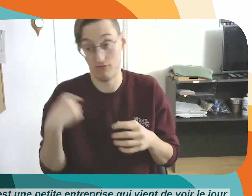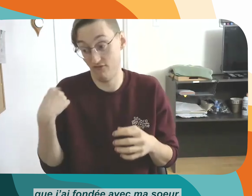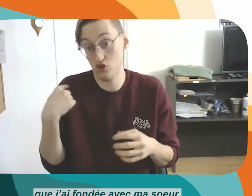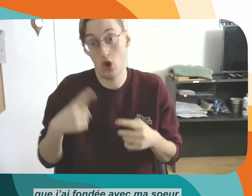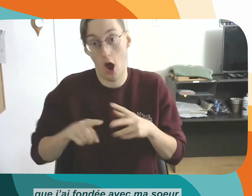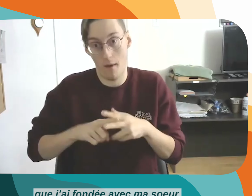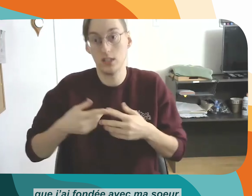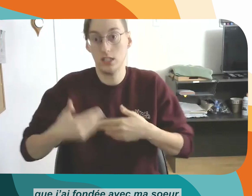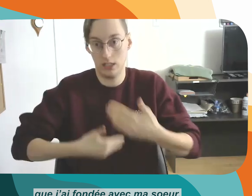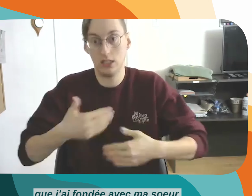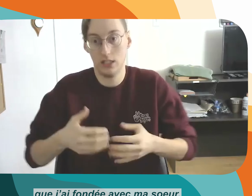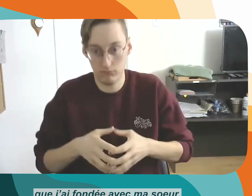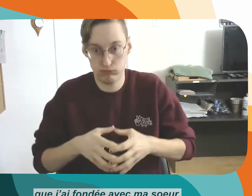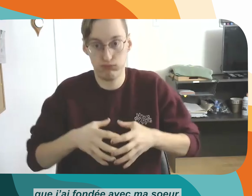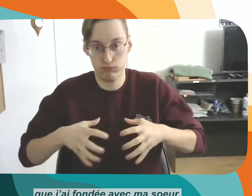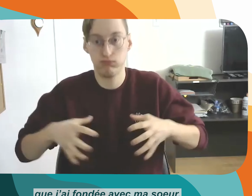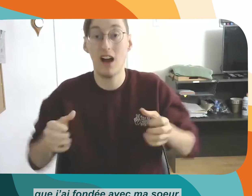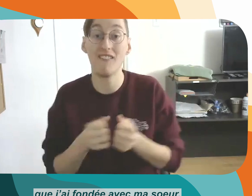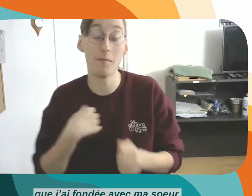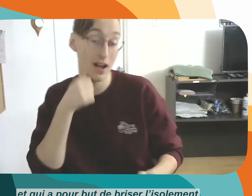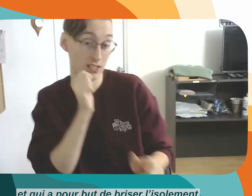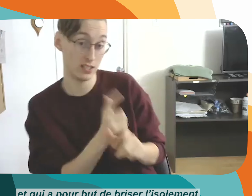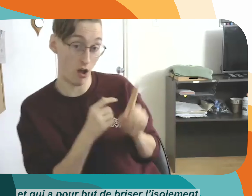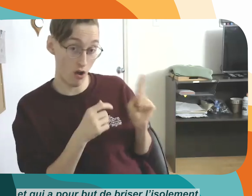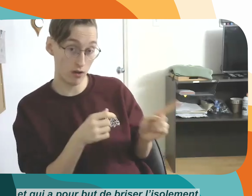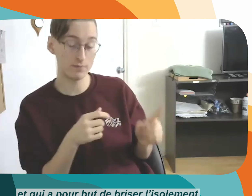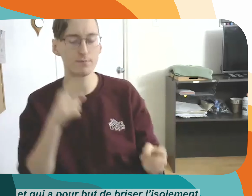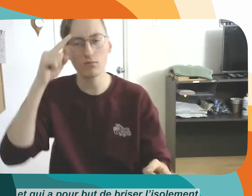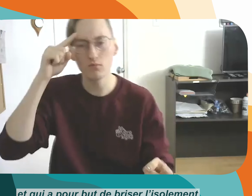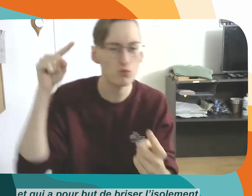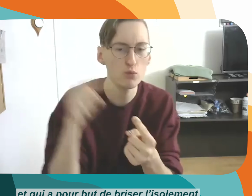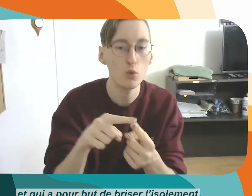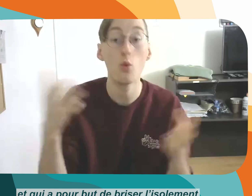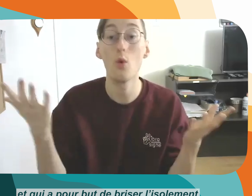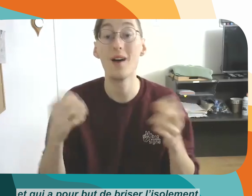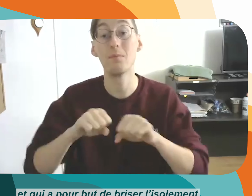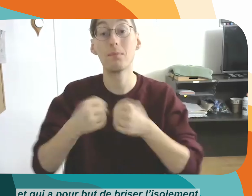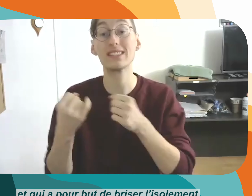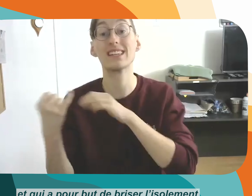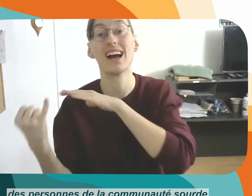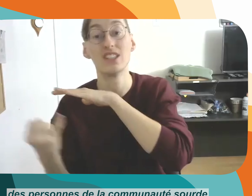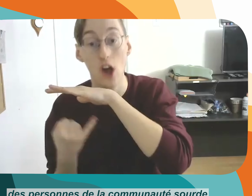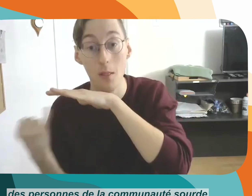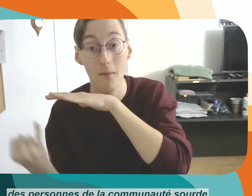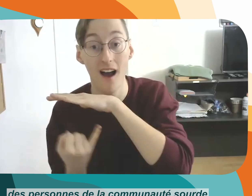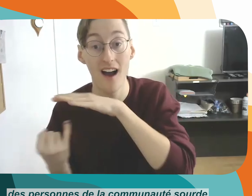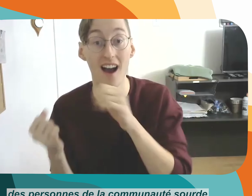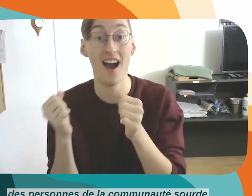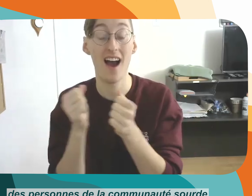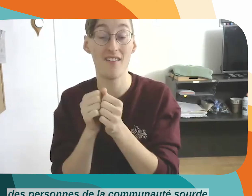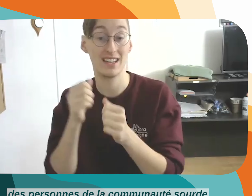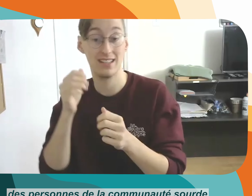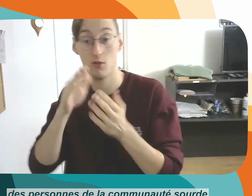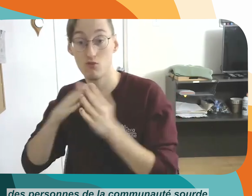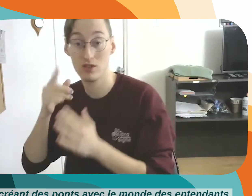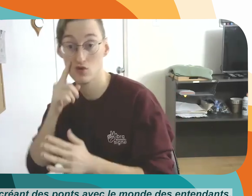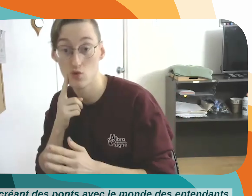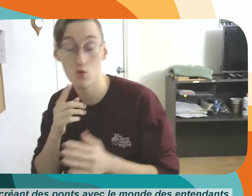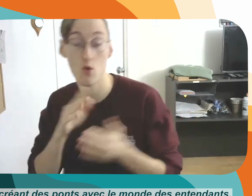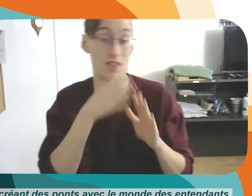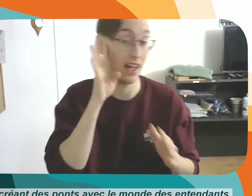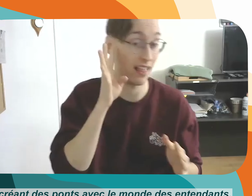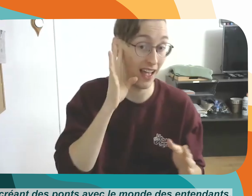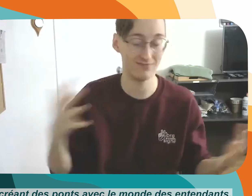le jour que j'ai fondé avec ma soeur et qui a pour but de briser l'isolement des personnes de la communauté sourde